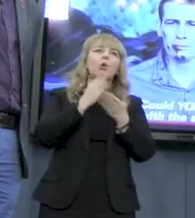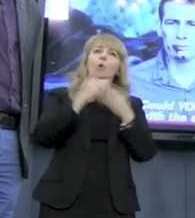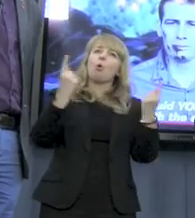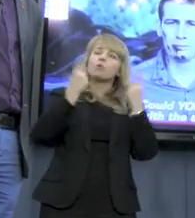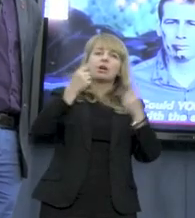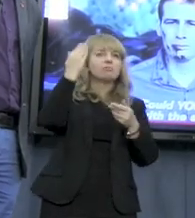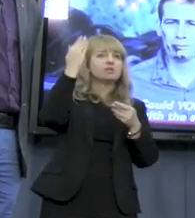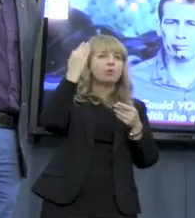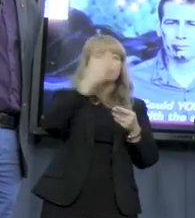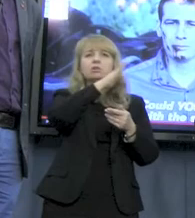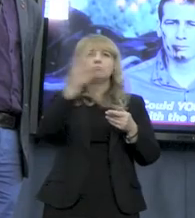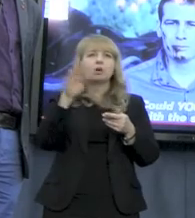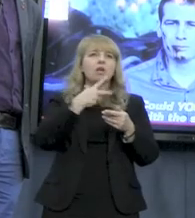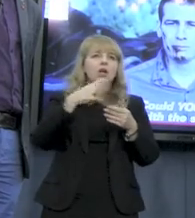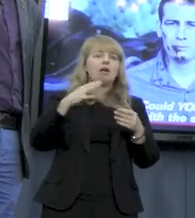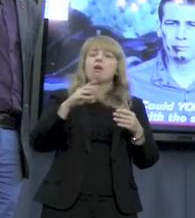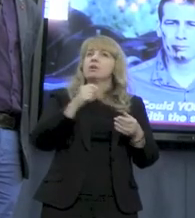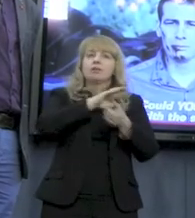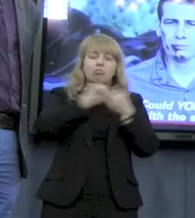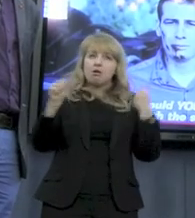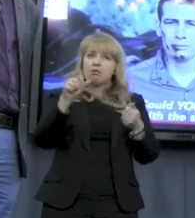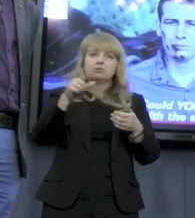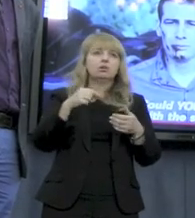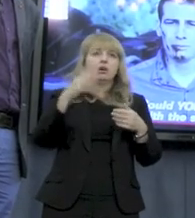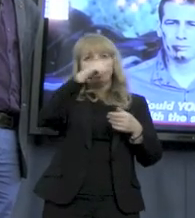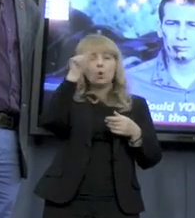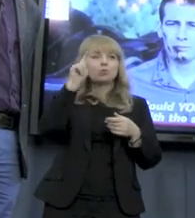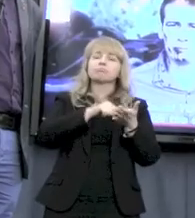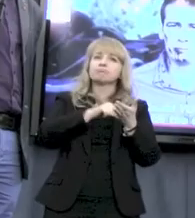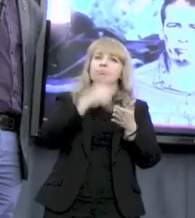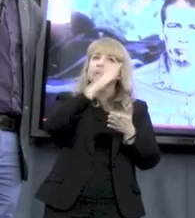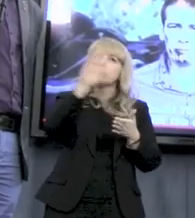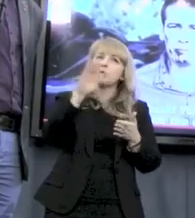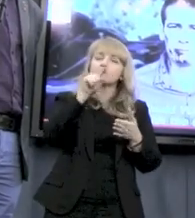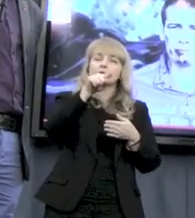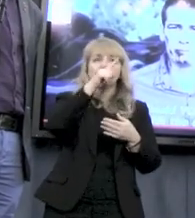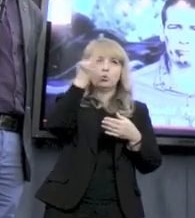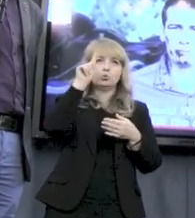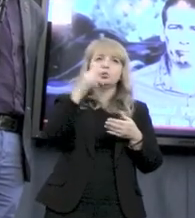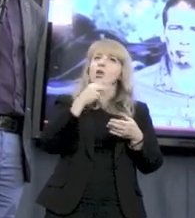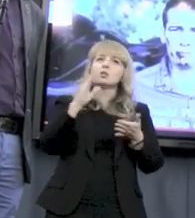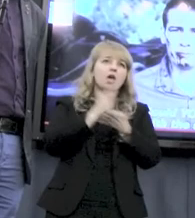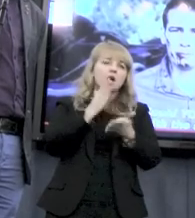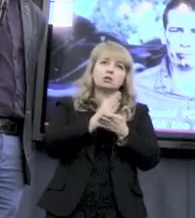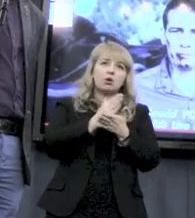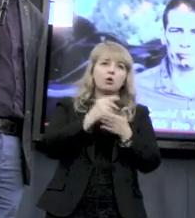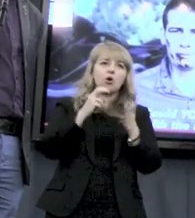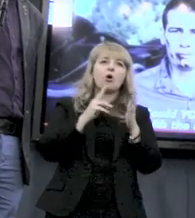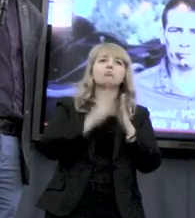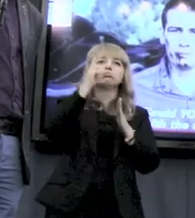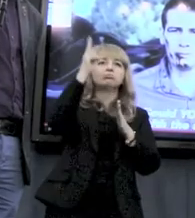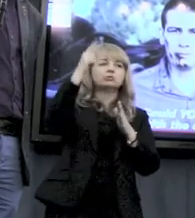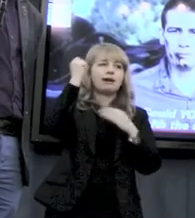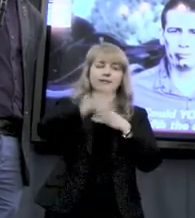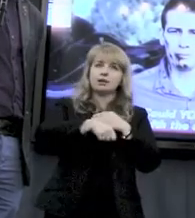jak tragedia ludzka i nic tak nie przemawia jak tego typu kampanie. Żadne podwyższenie kary nic nie da. Ludzie po prostu